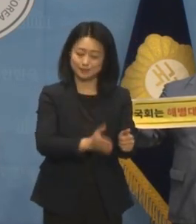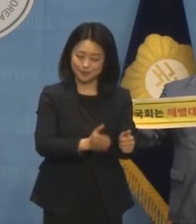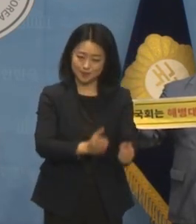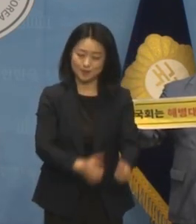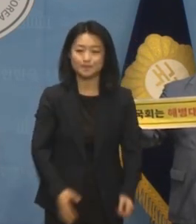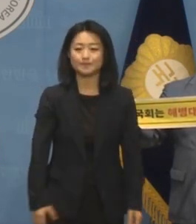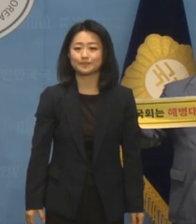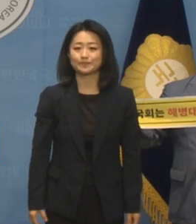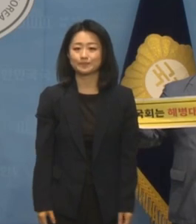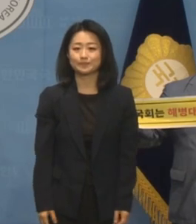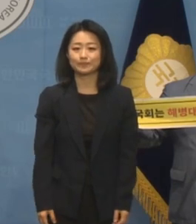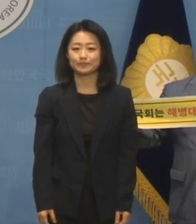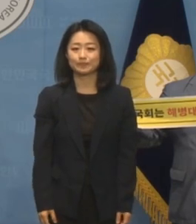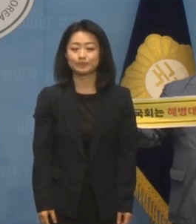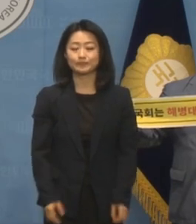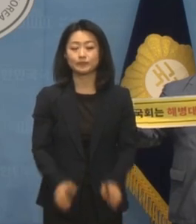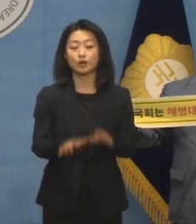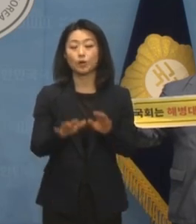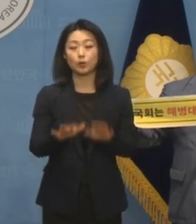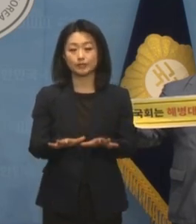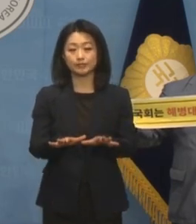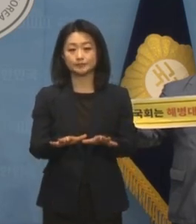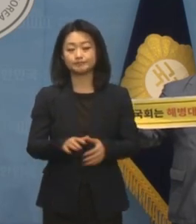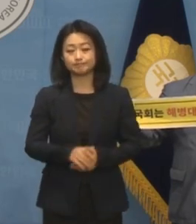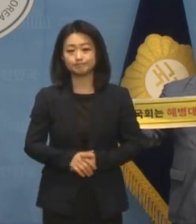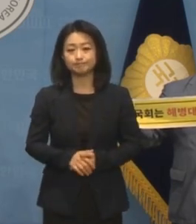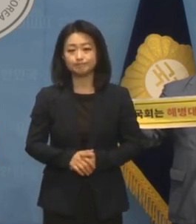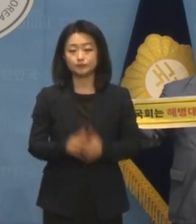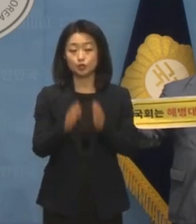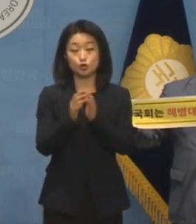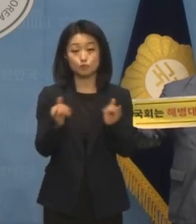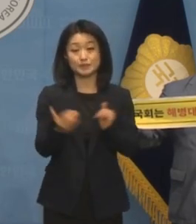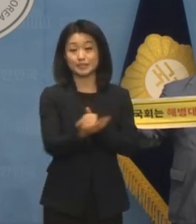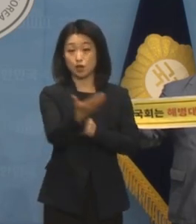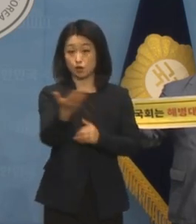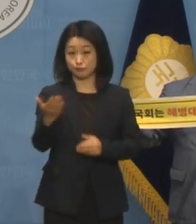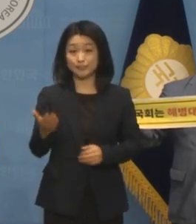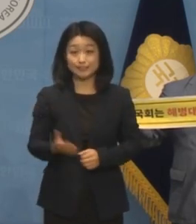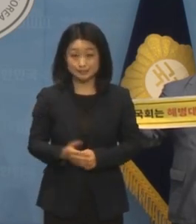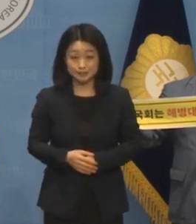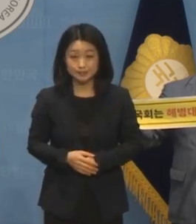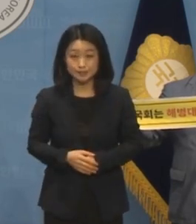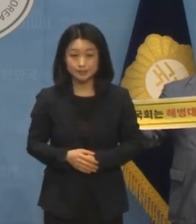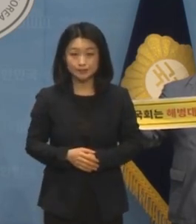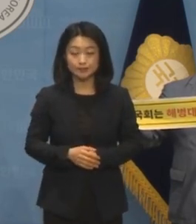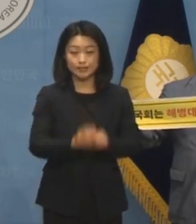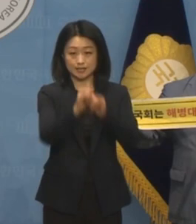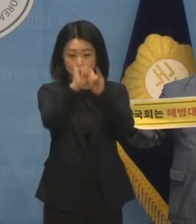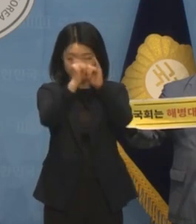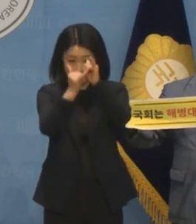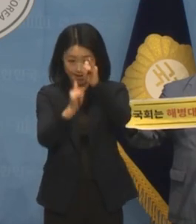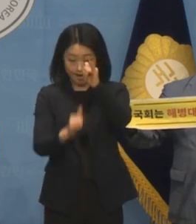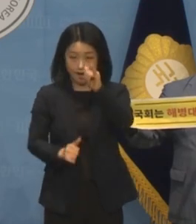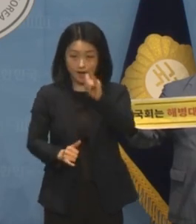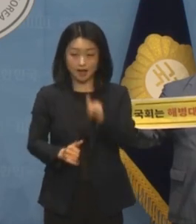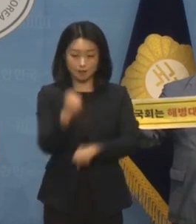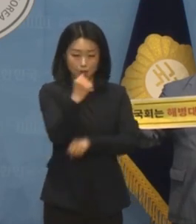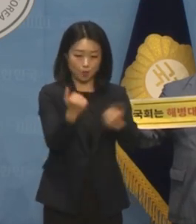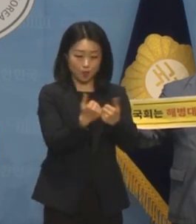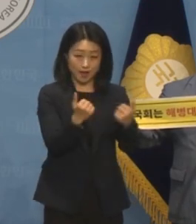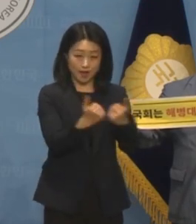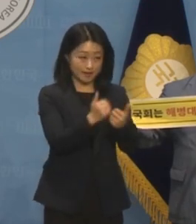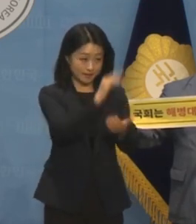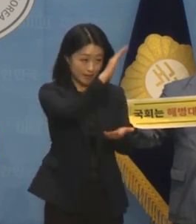부탁드립니다. 오늘의 일은 반드시 국민이 또 역사가 기록할 것입니다. 국가를